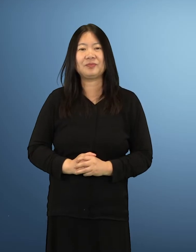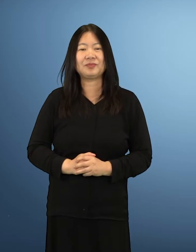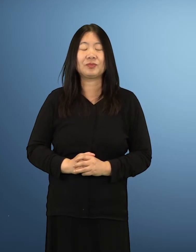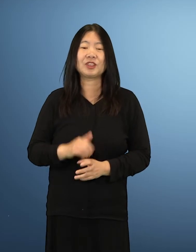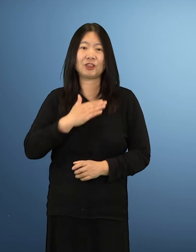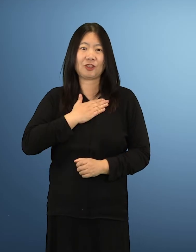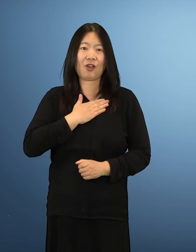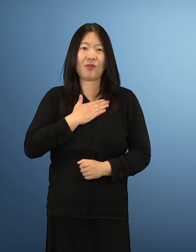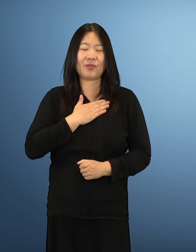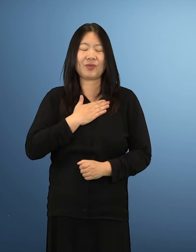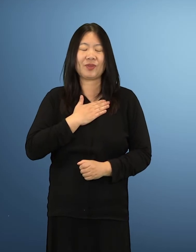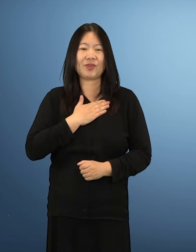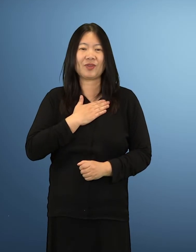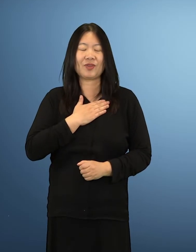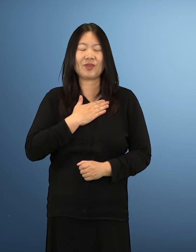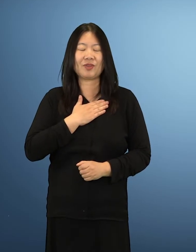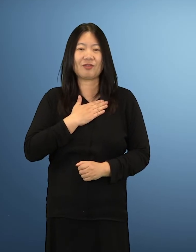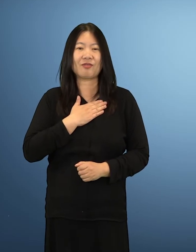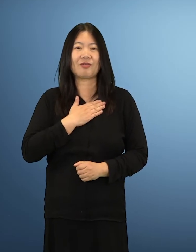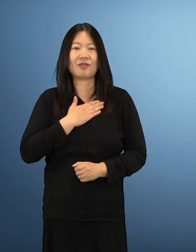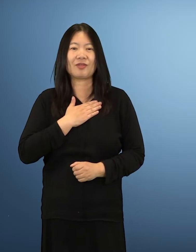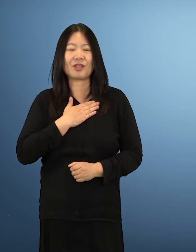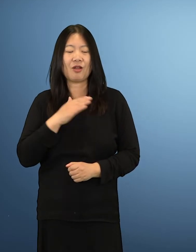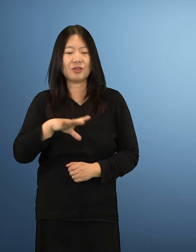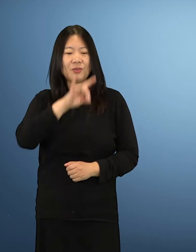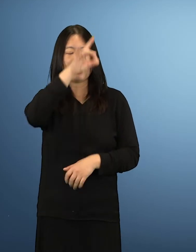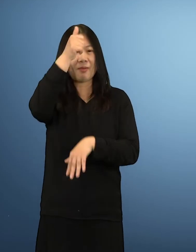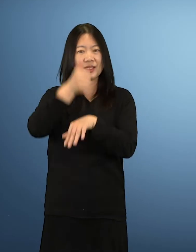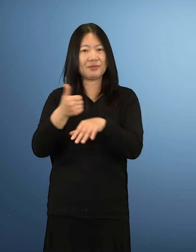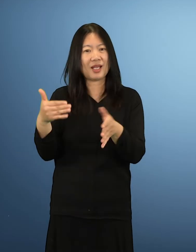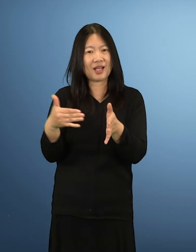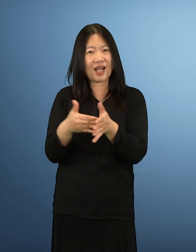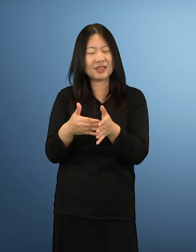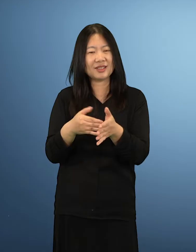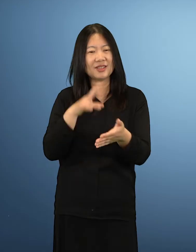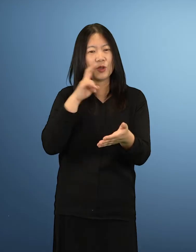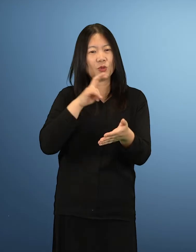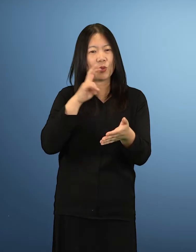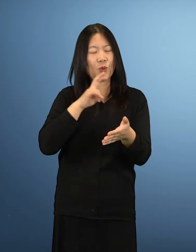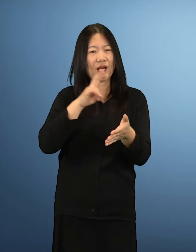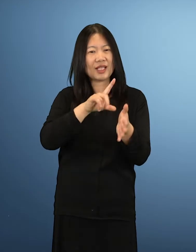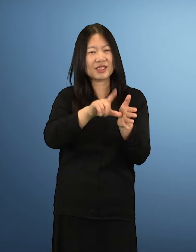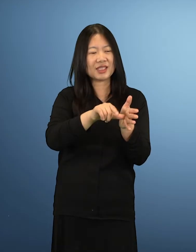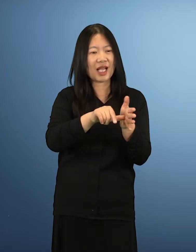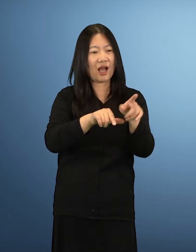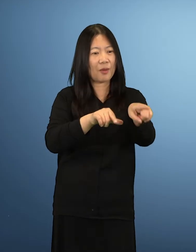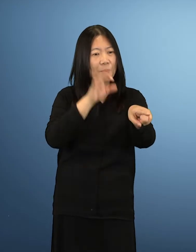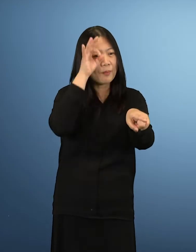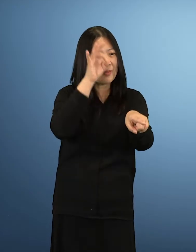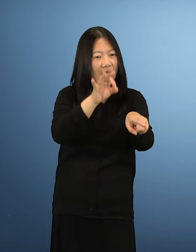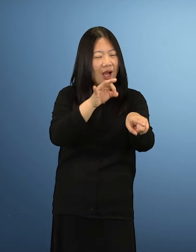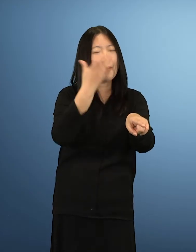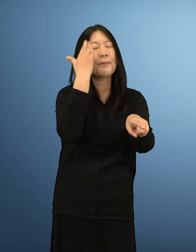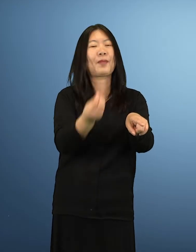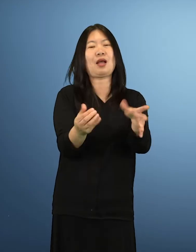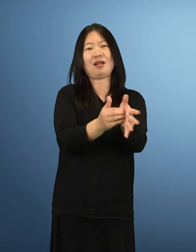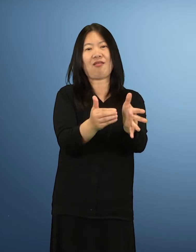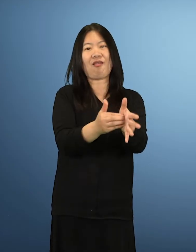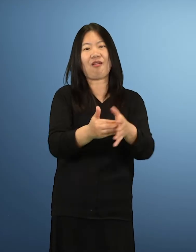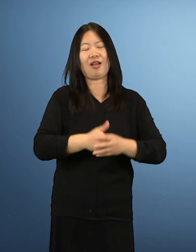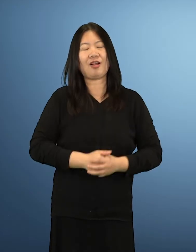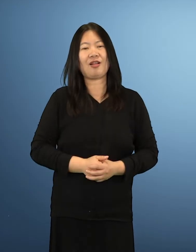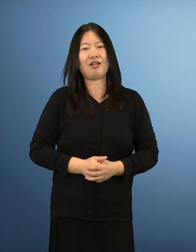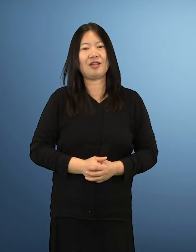저는 그 콘서트를 좀 처음부터 끝까지 시간이 허락이 돼서 다 봤습니다.